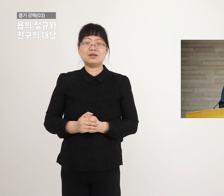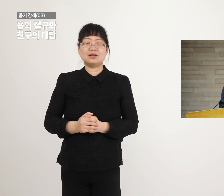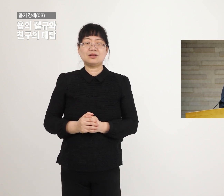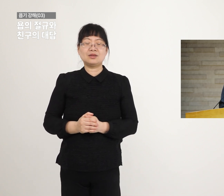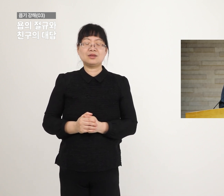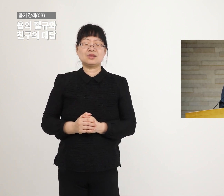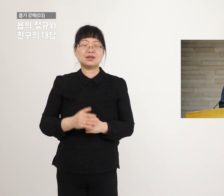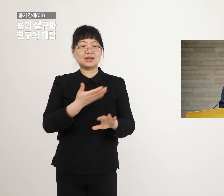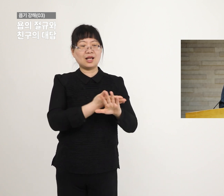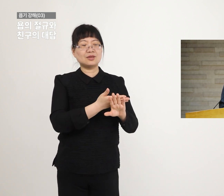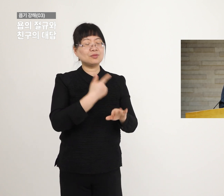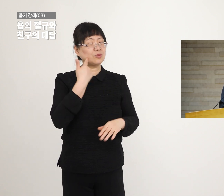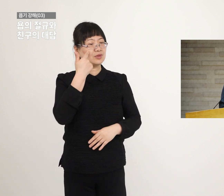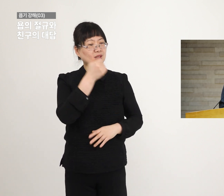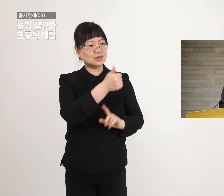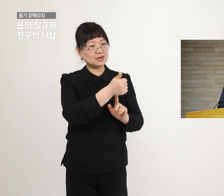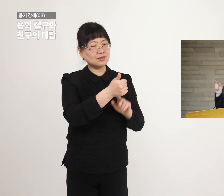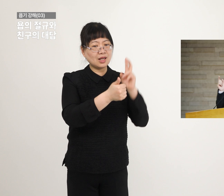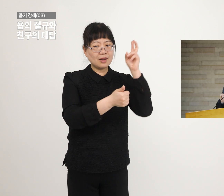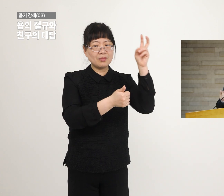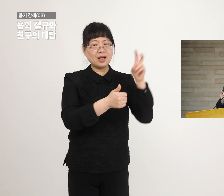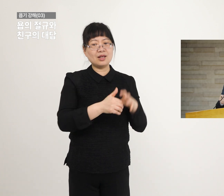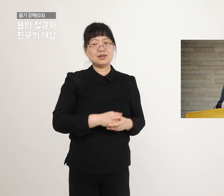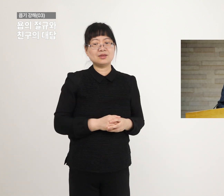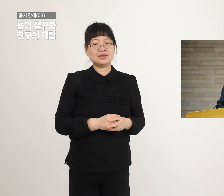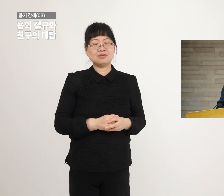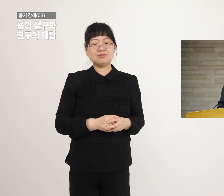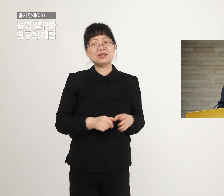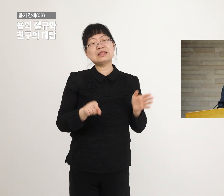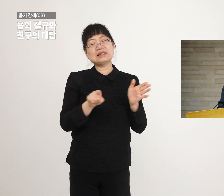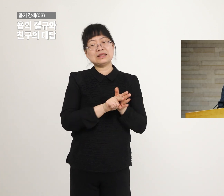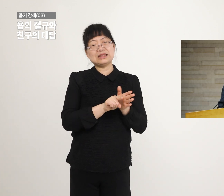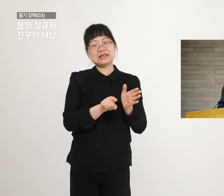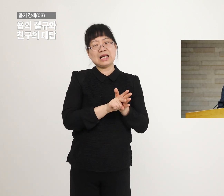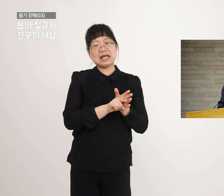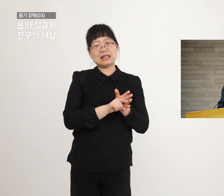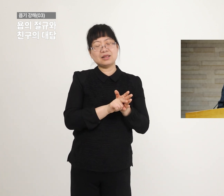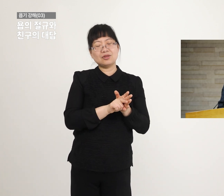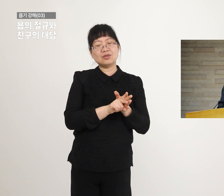웬만한 목사님 같으면 신앙적 권유를 했을 거예요.